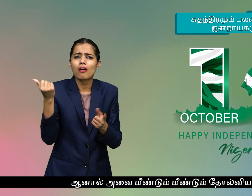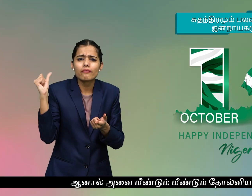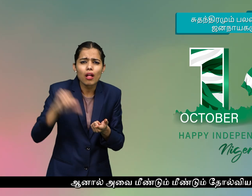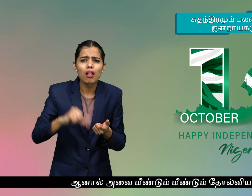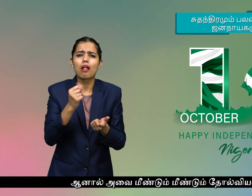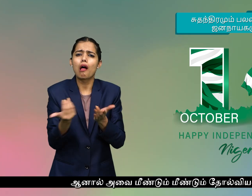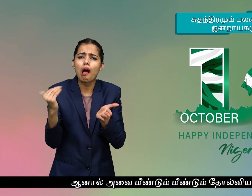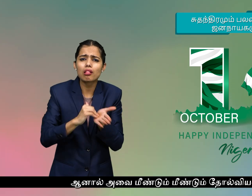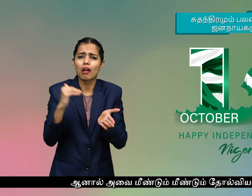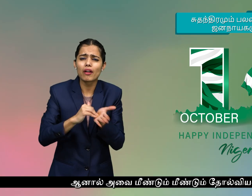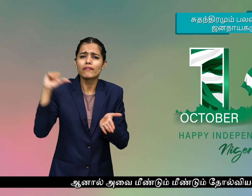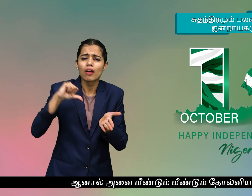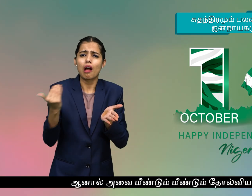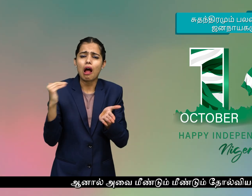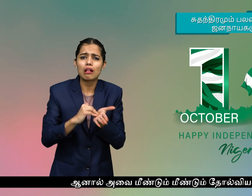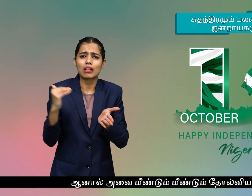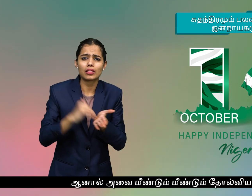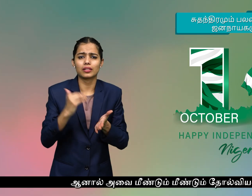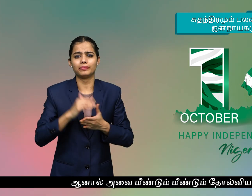அவை மீண்டும் மீண்டும் தோல்வியடைந்தன.